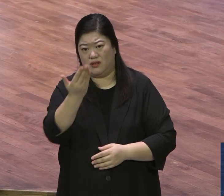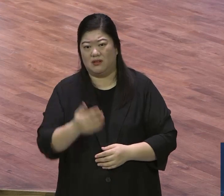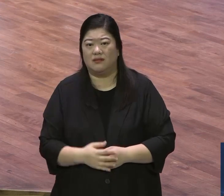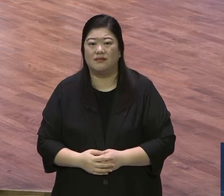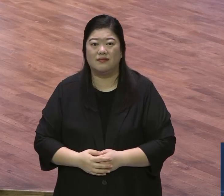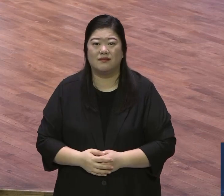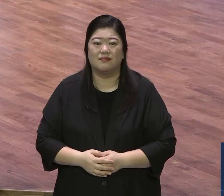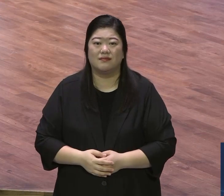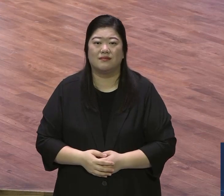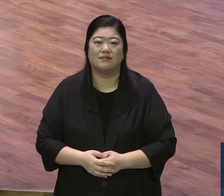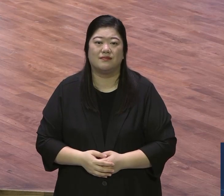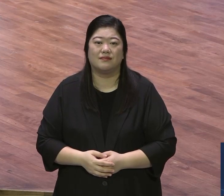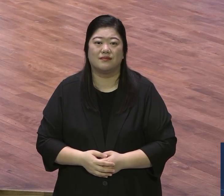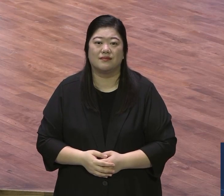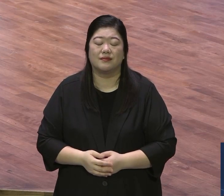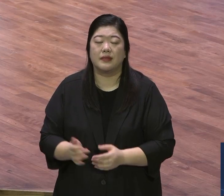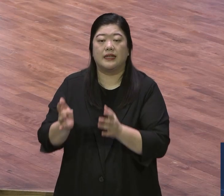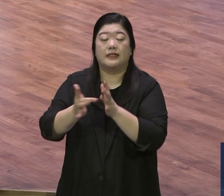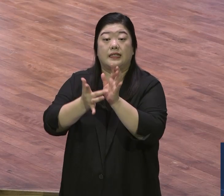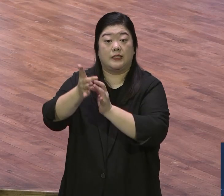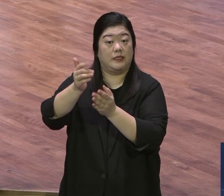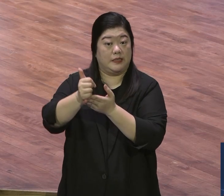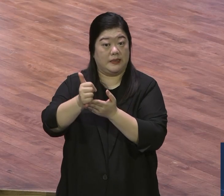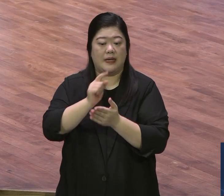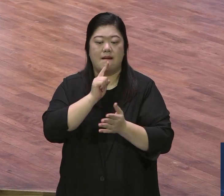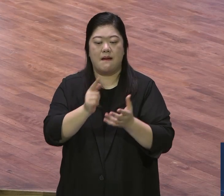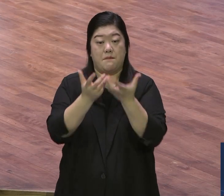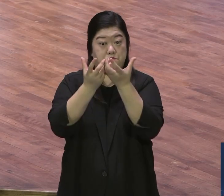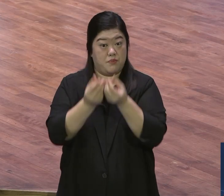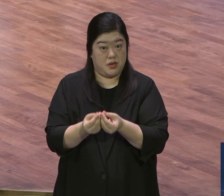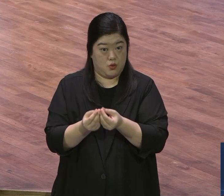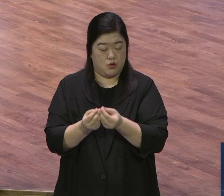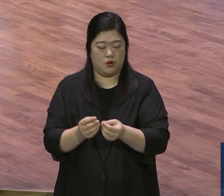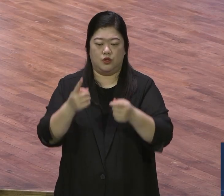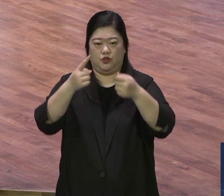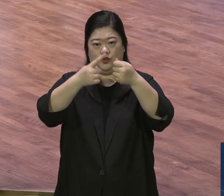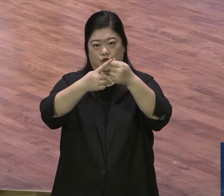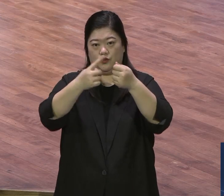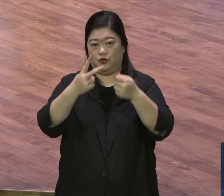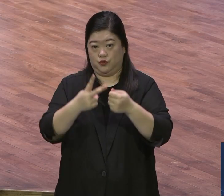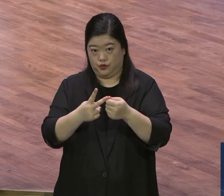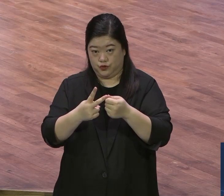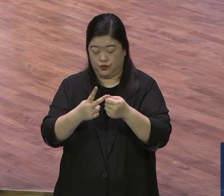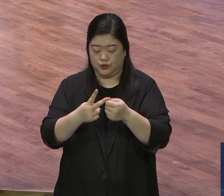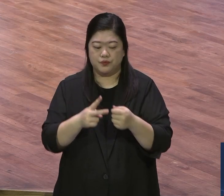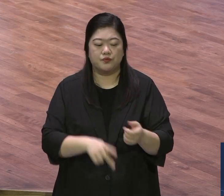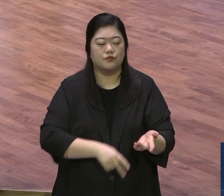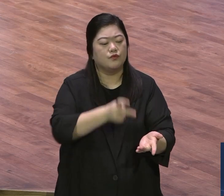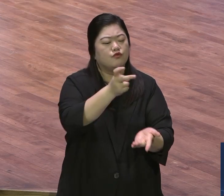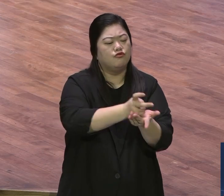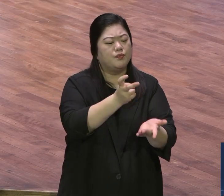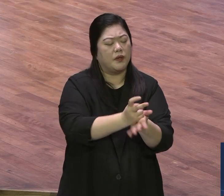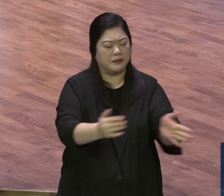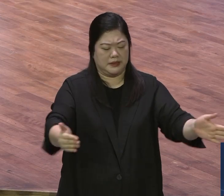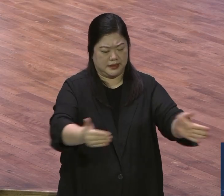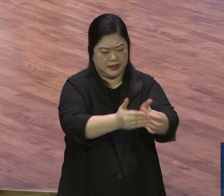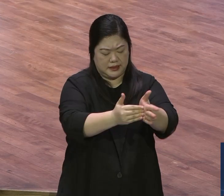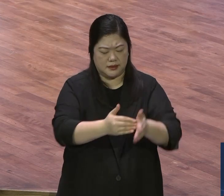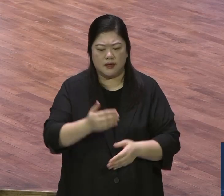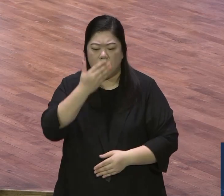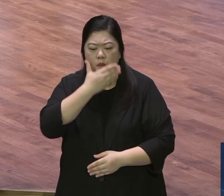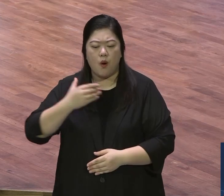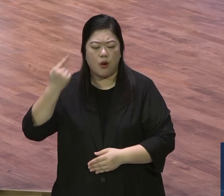예수님께서는 두 가지 비유를 통해서 율법적인 종교생활에서 확실하게 벗어나서 복음 받은